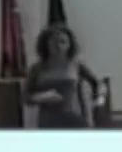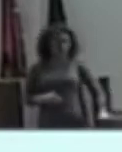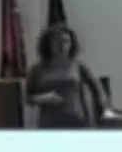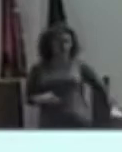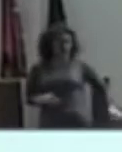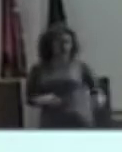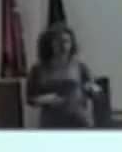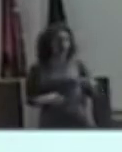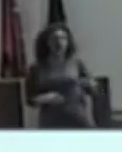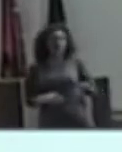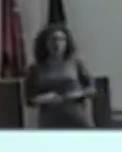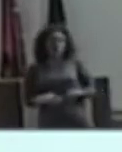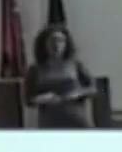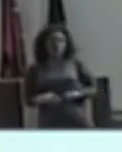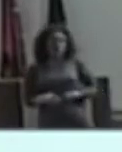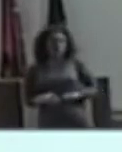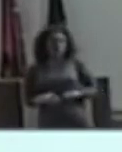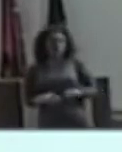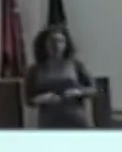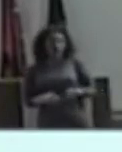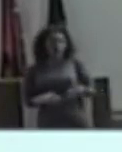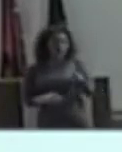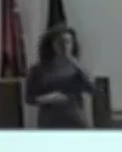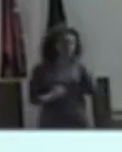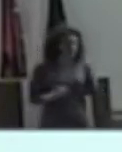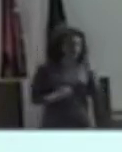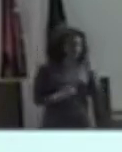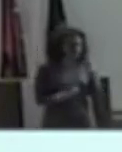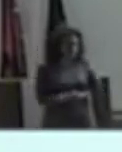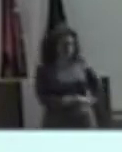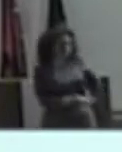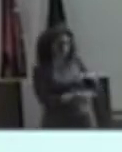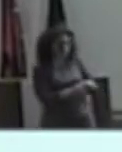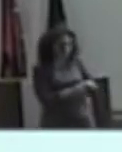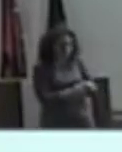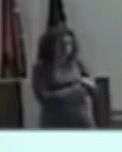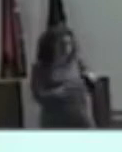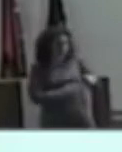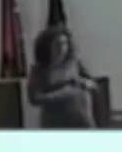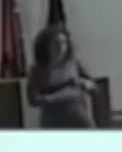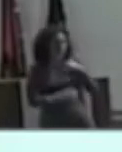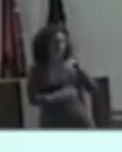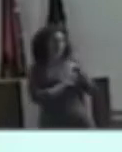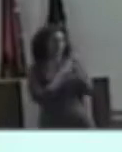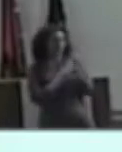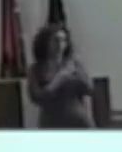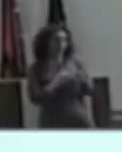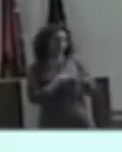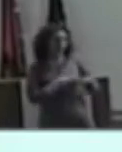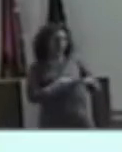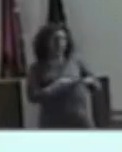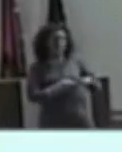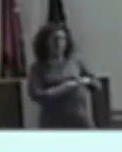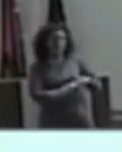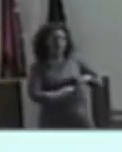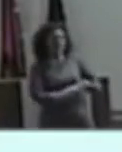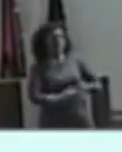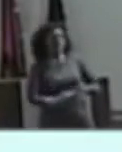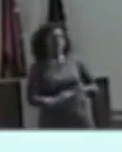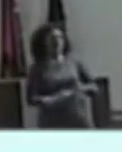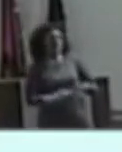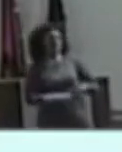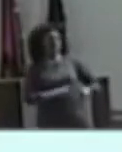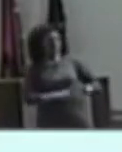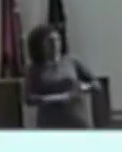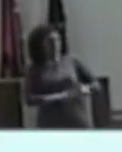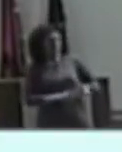pone insulina y uno no está seguro de lo que va a comer, bueno, pues al final se pueden crear situaciones tensas y además no es